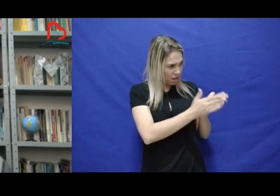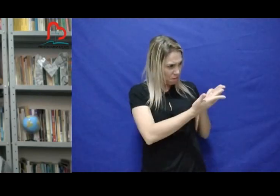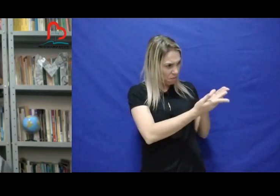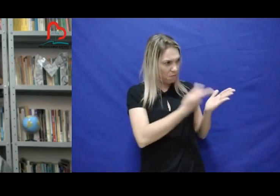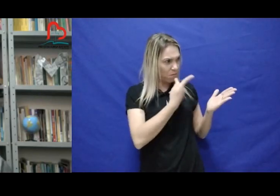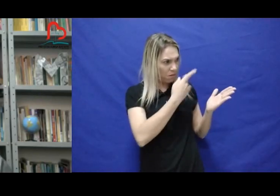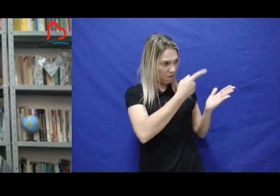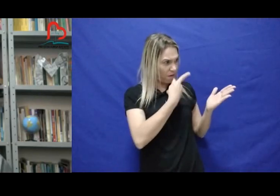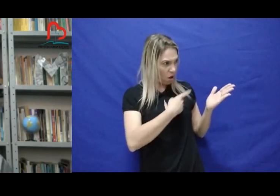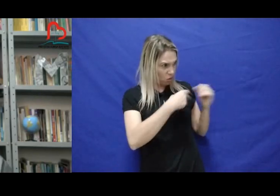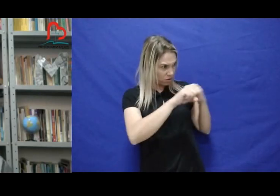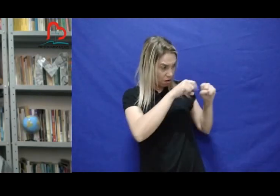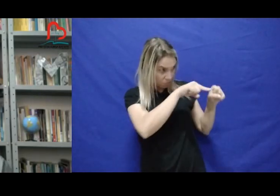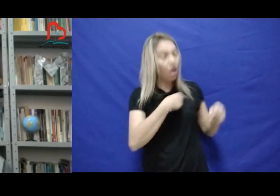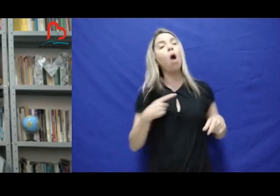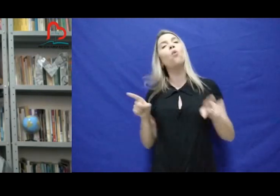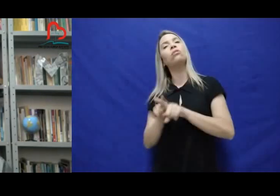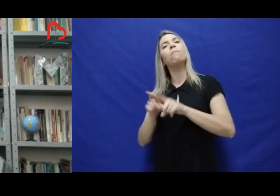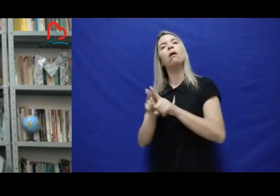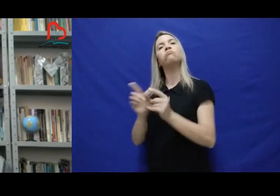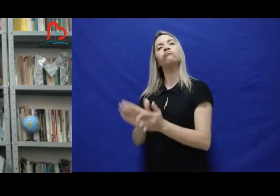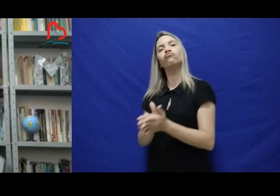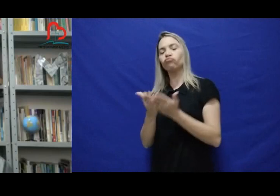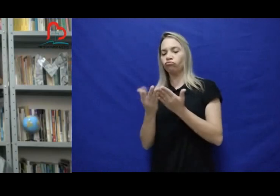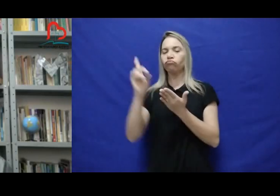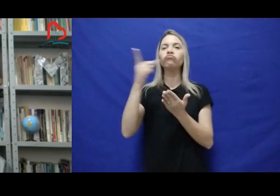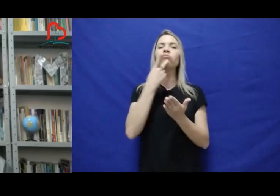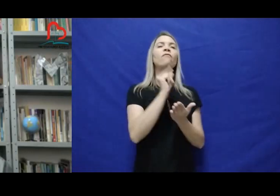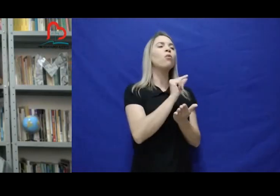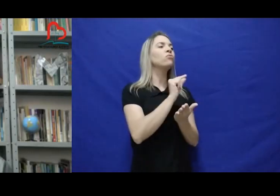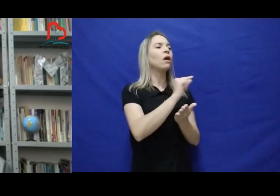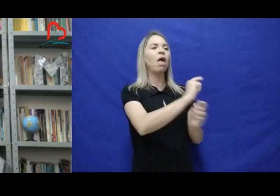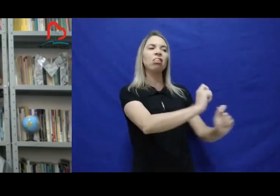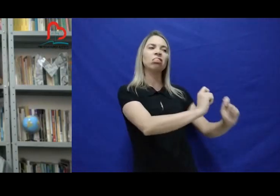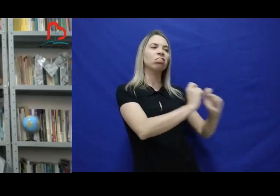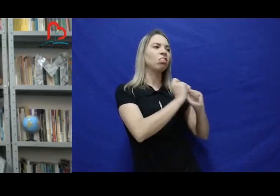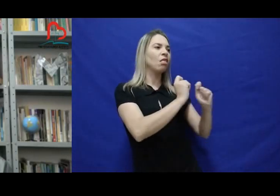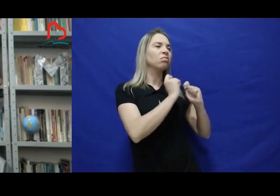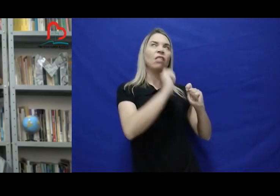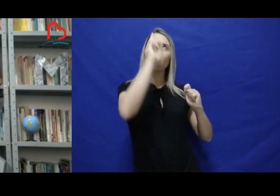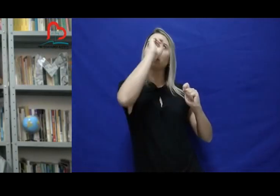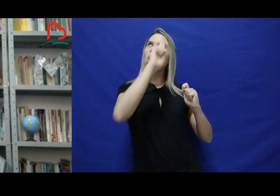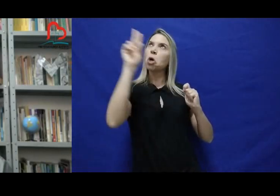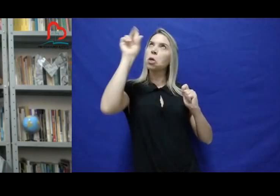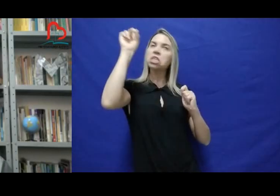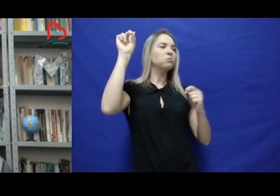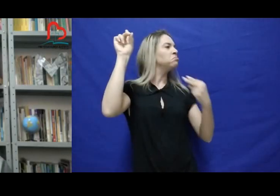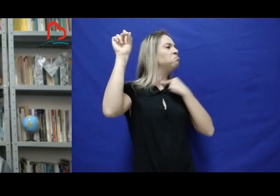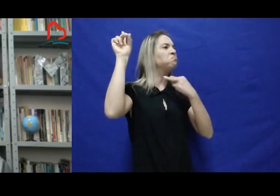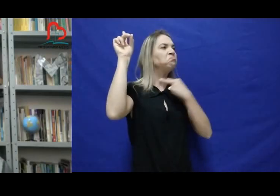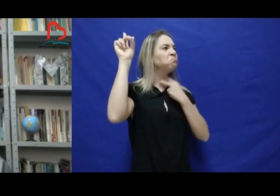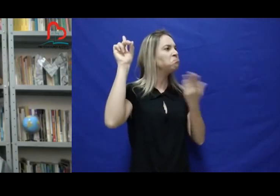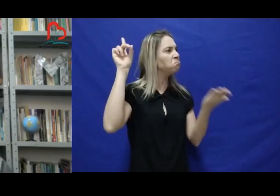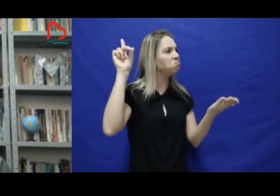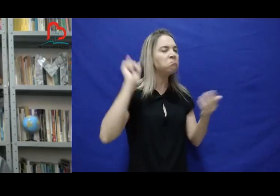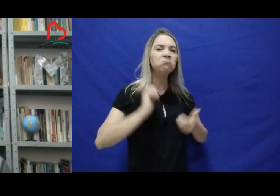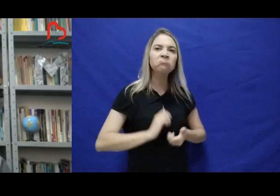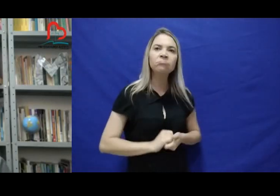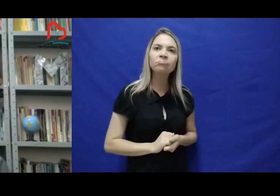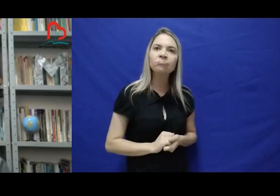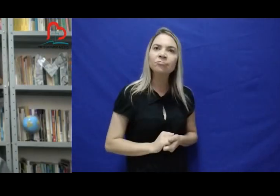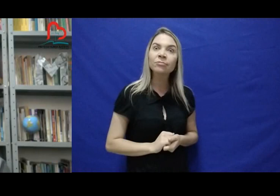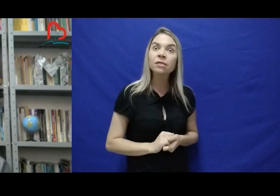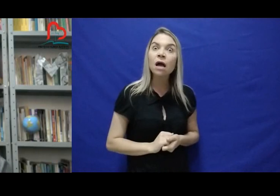mesma escritura, você pode conferir o que nos diz o Senhor: não tentarás o Senhor